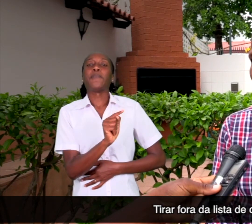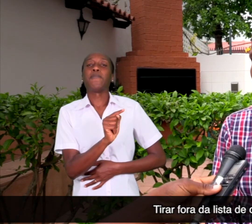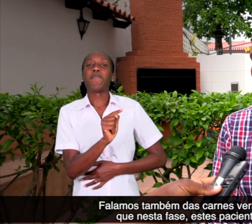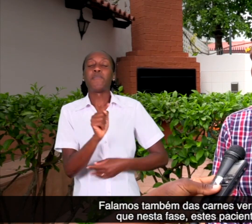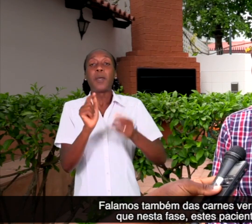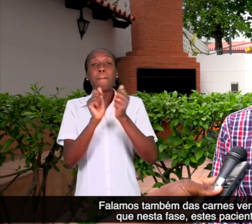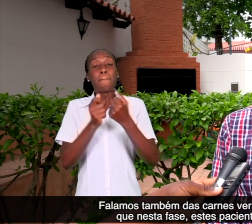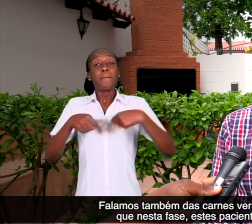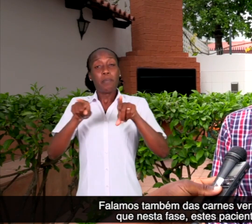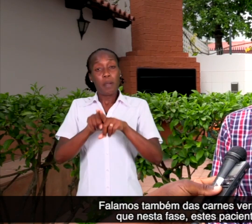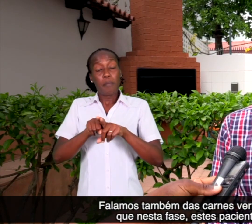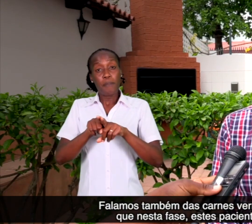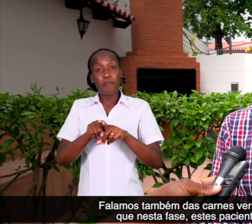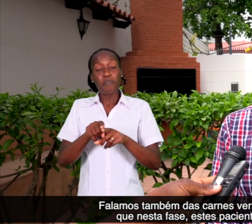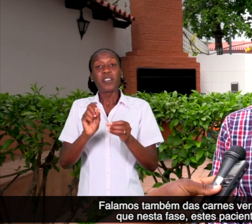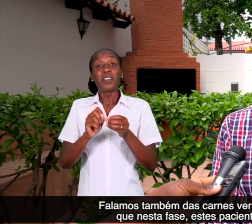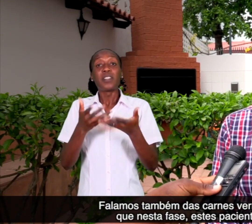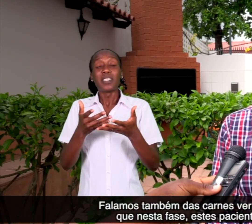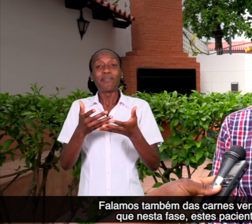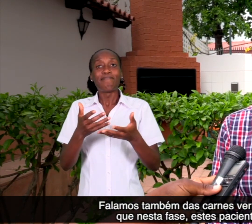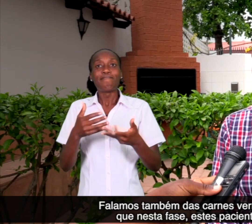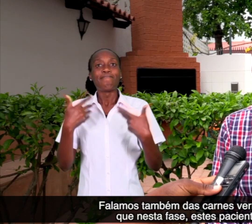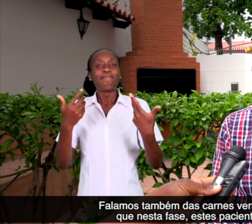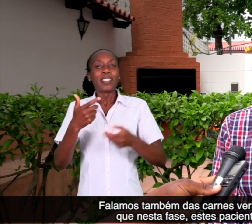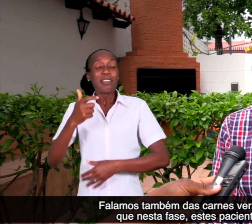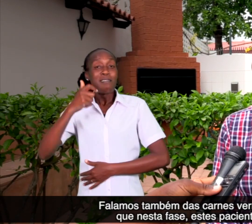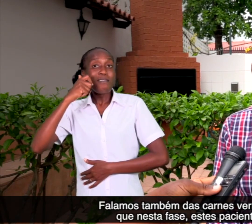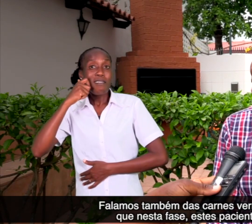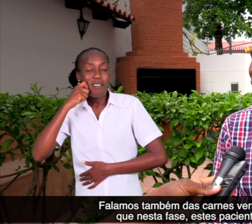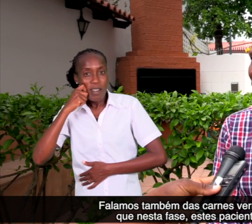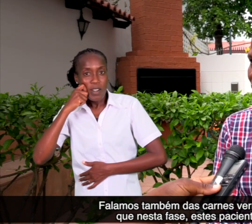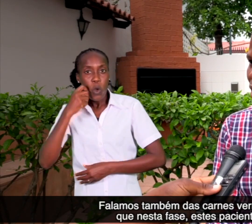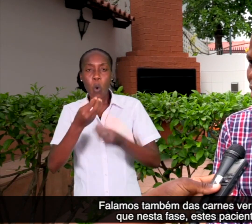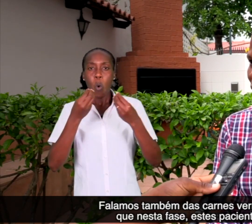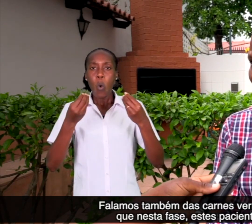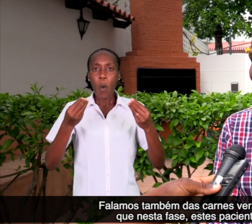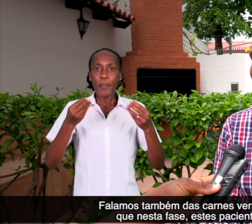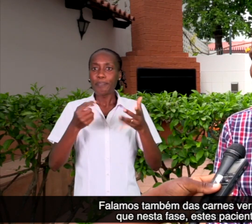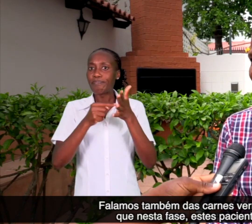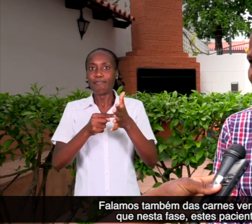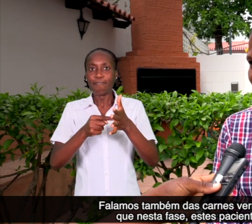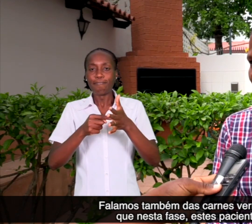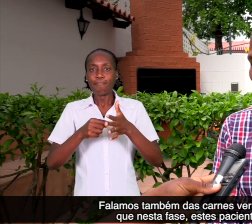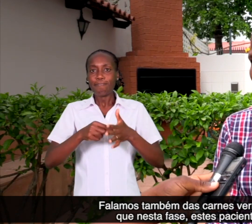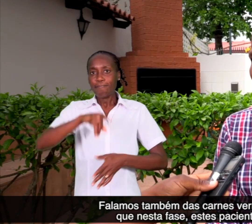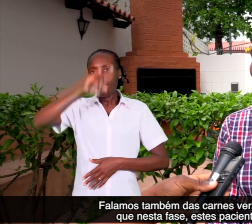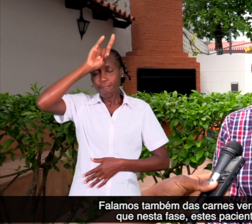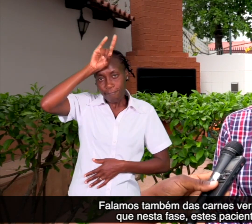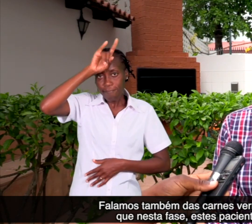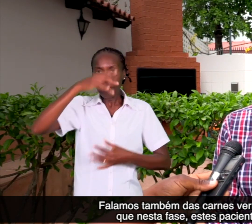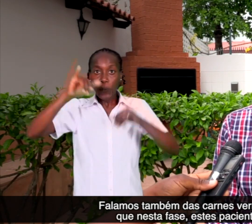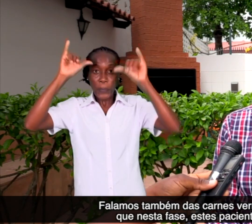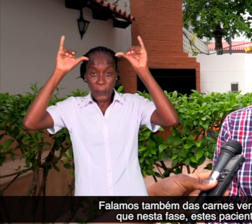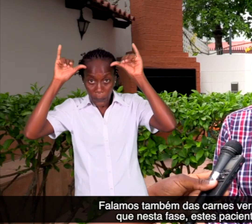consumo, ok? Falamos também mais de, como dizia, as carnes vermelhas, ok?